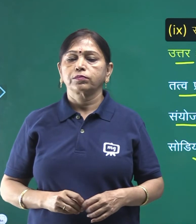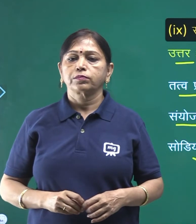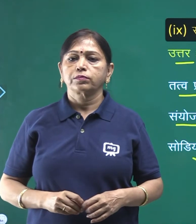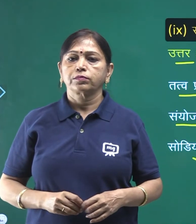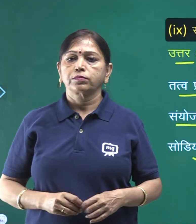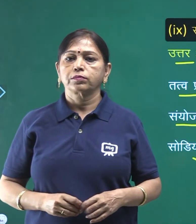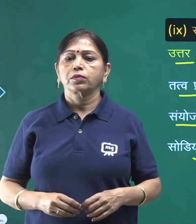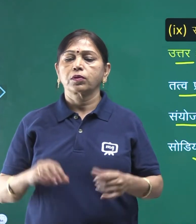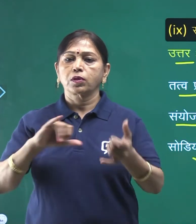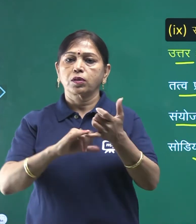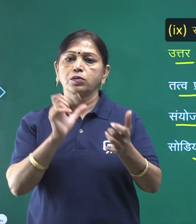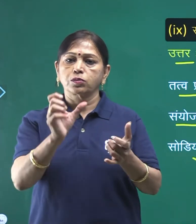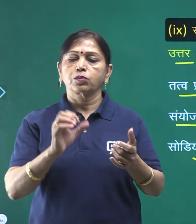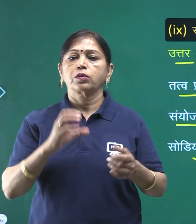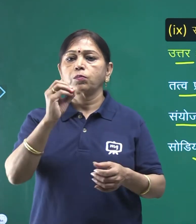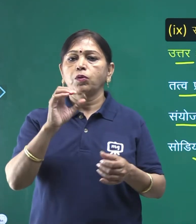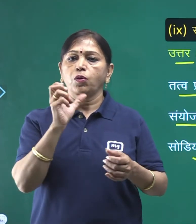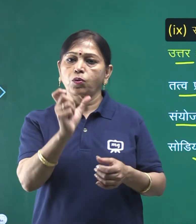सोडियम ऑक्साइड का सूत्र हुआ